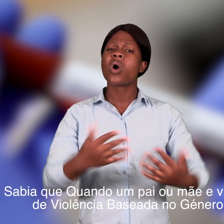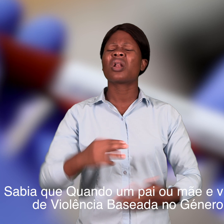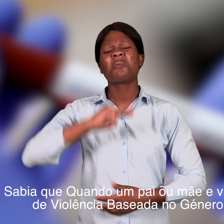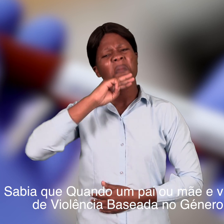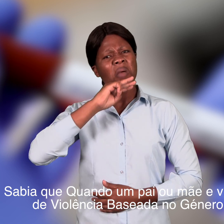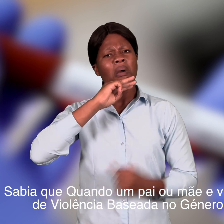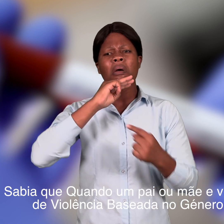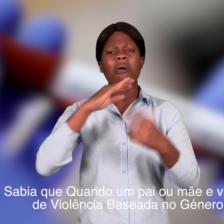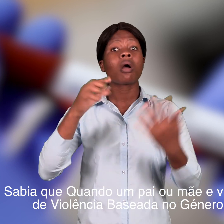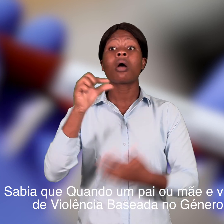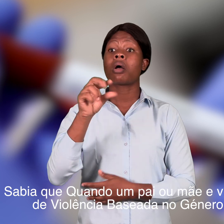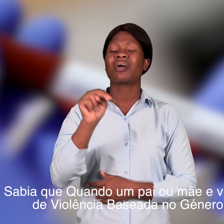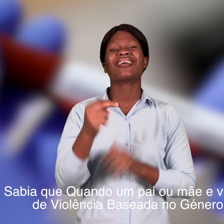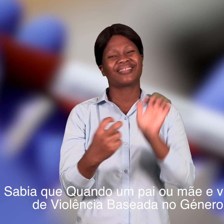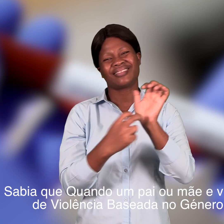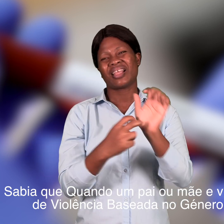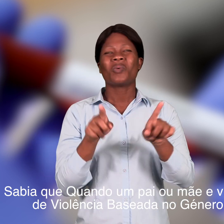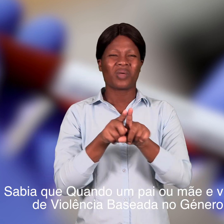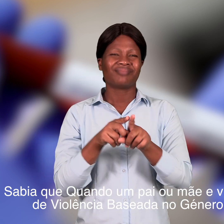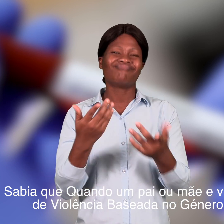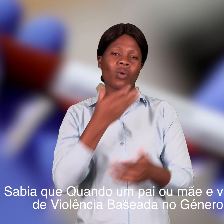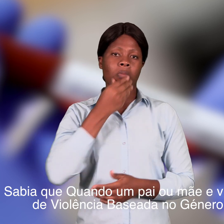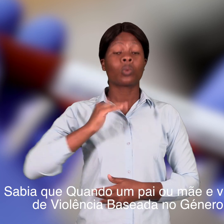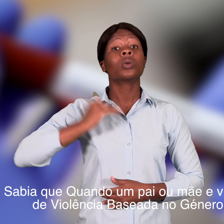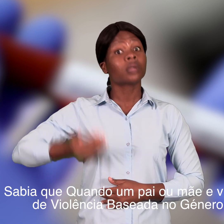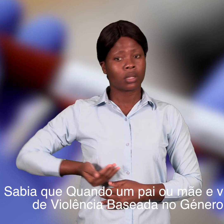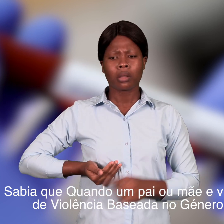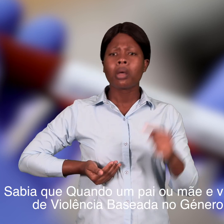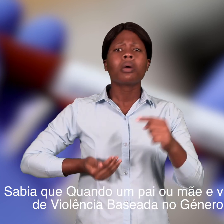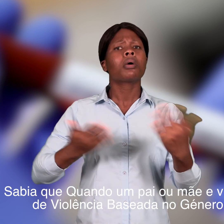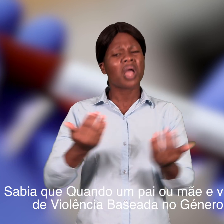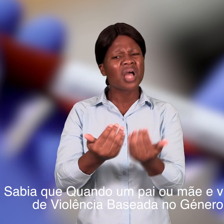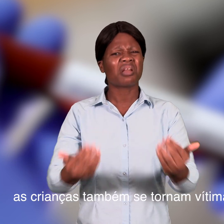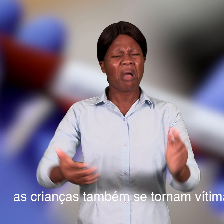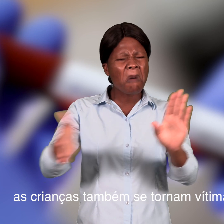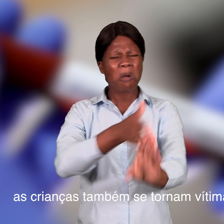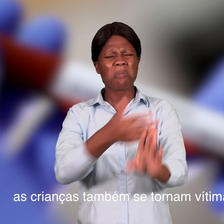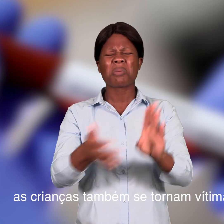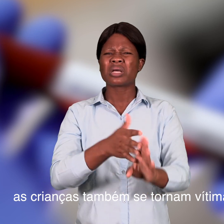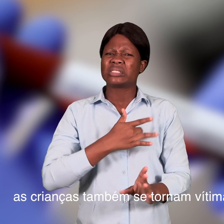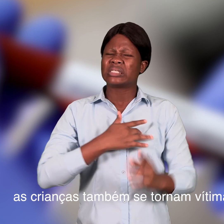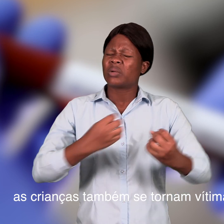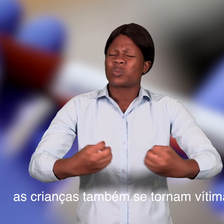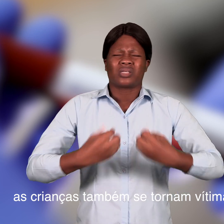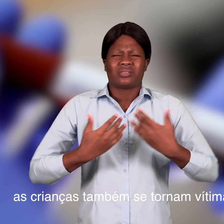Sabia que, quando um pai ou uma mãe é vítima de violência baseada no gênero, as crianças também se tornam vítimas?